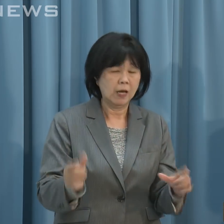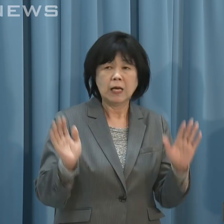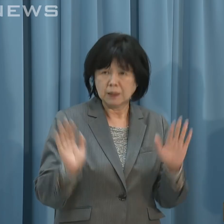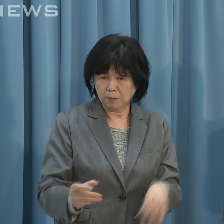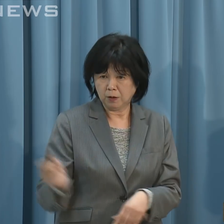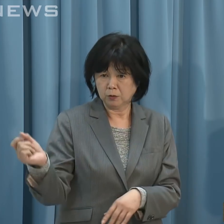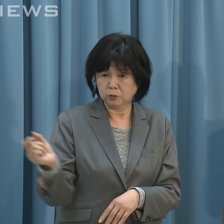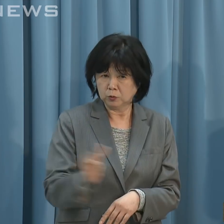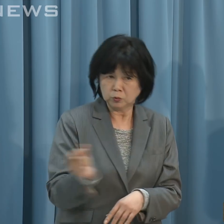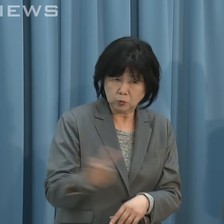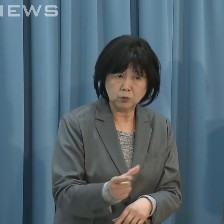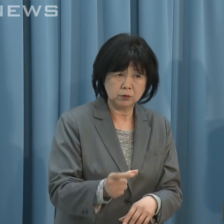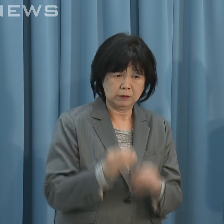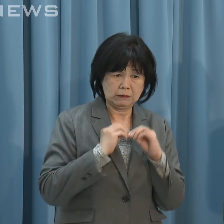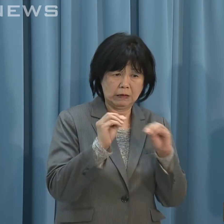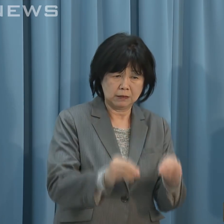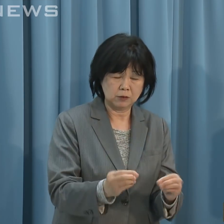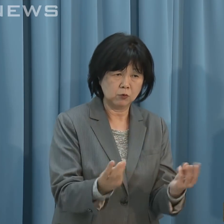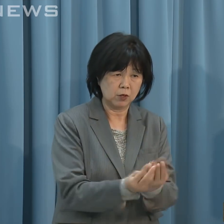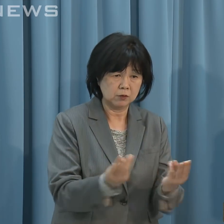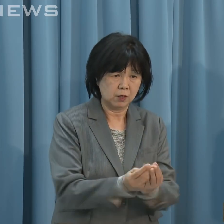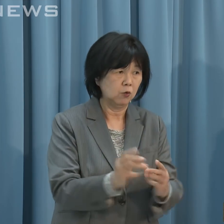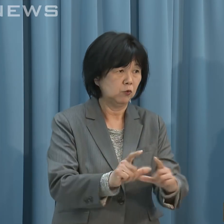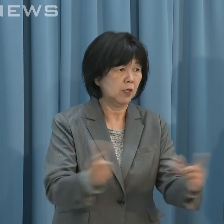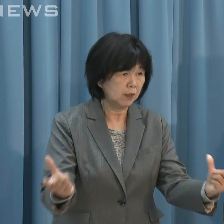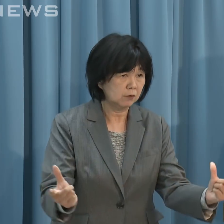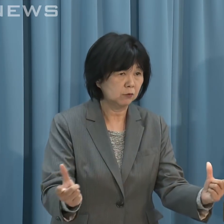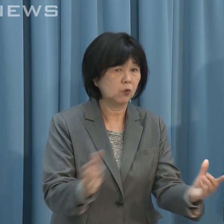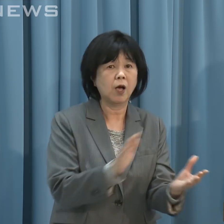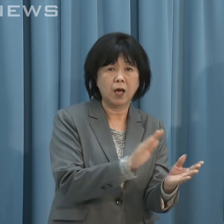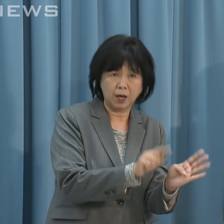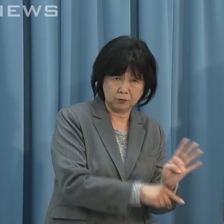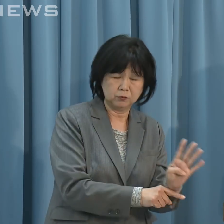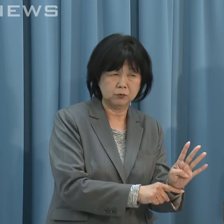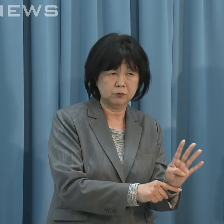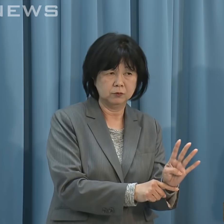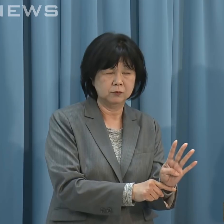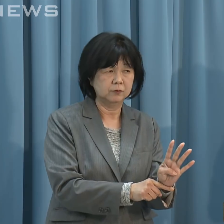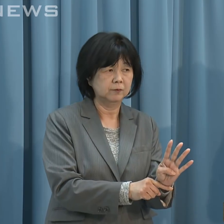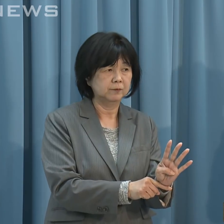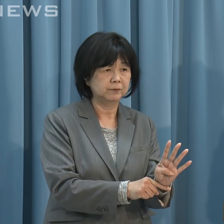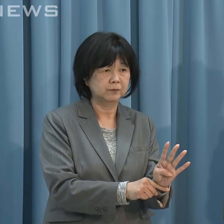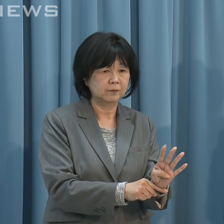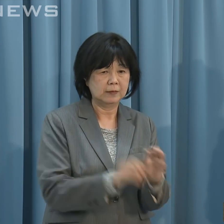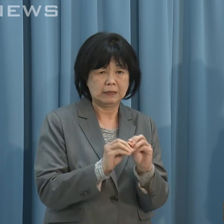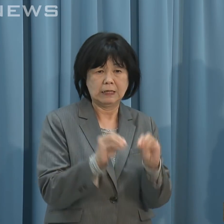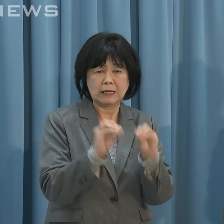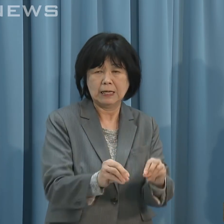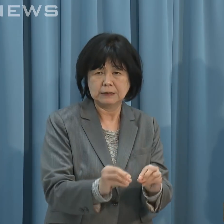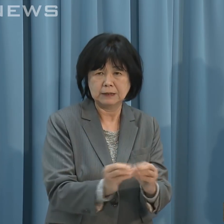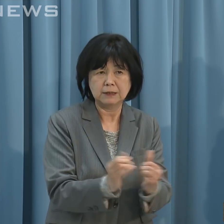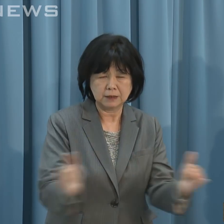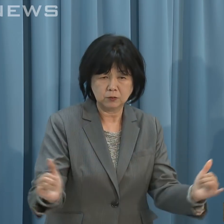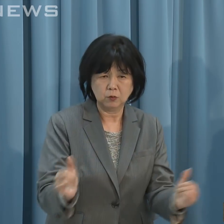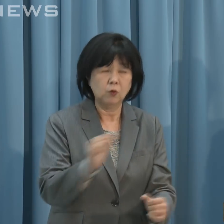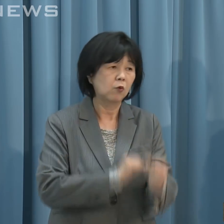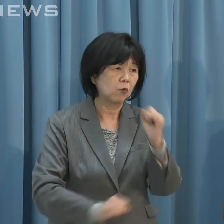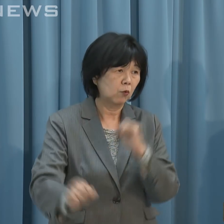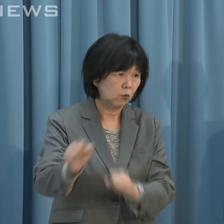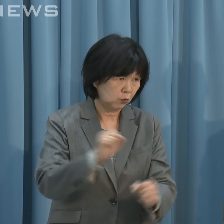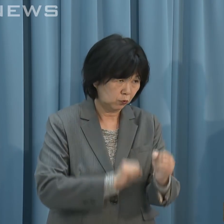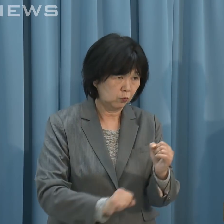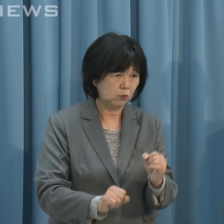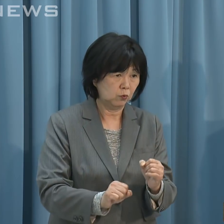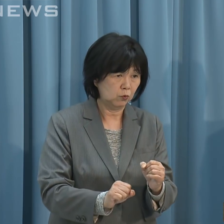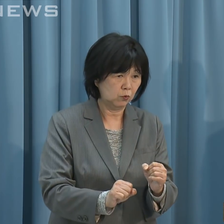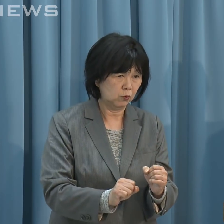に、感染者数が増えてきたということ、それから感染者の行動経路をたどっていく